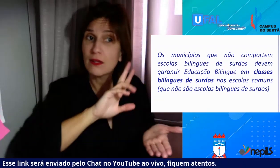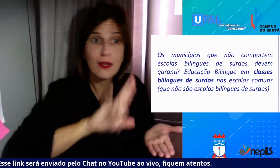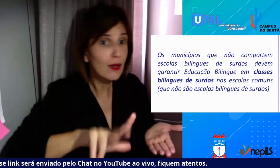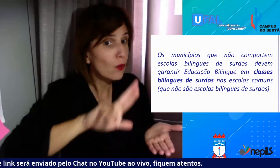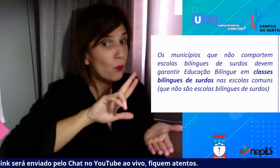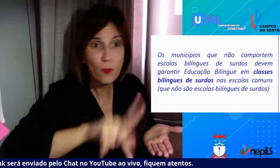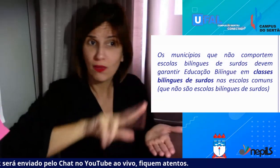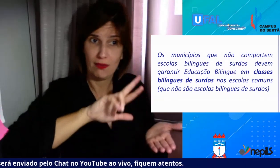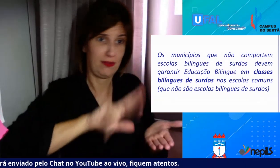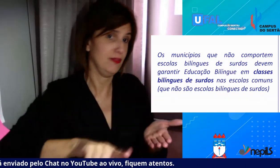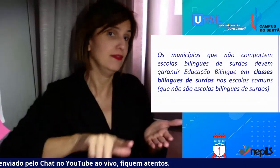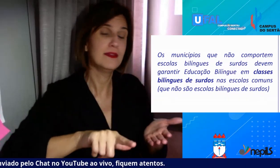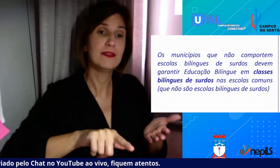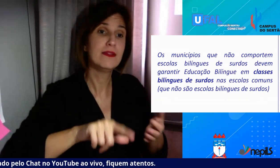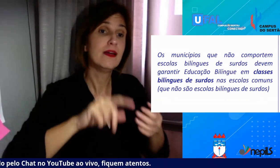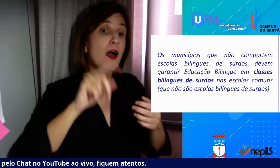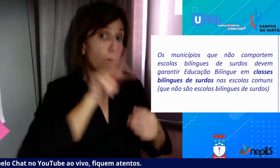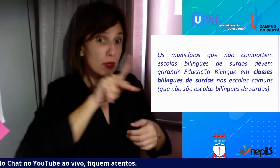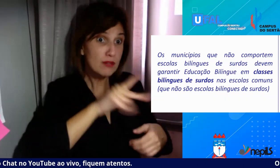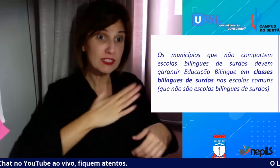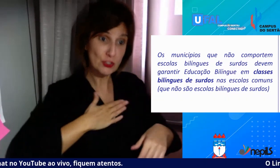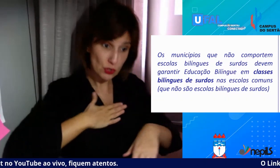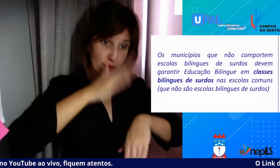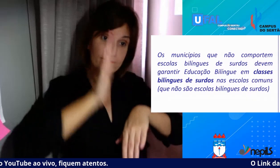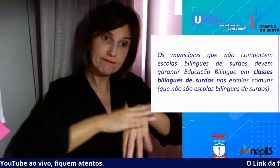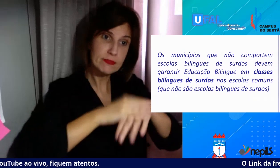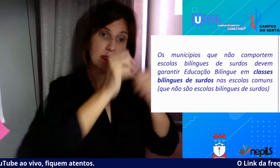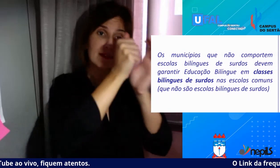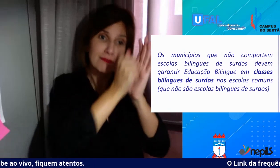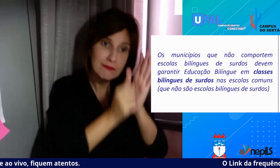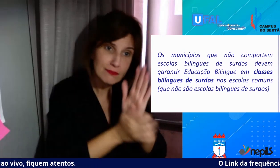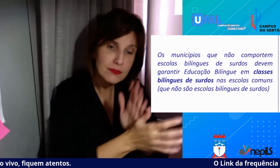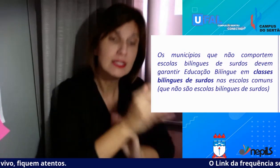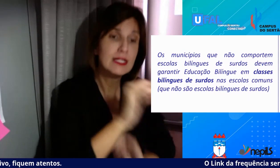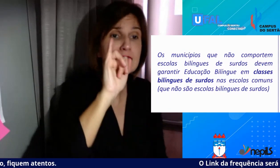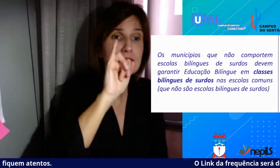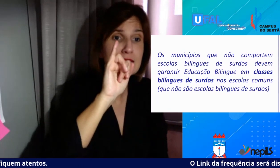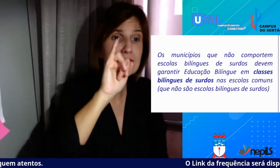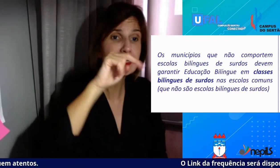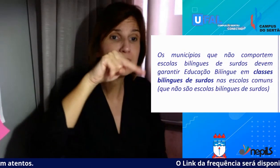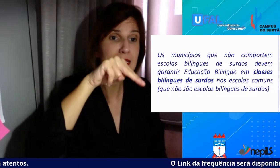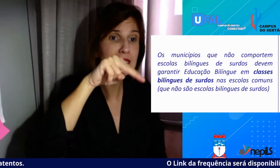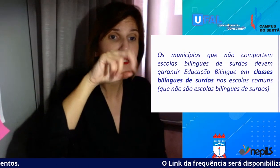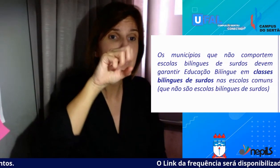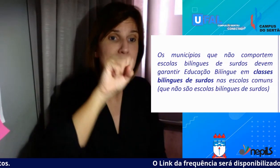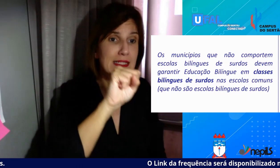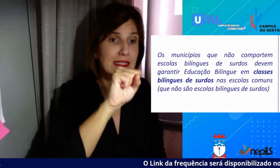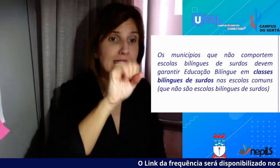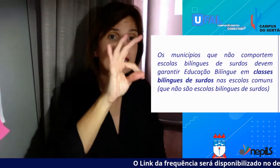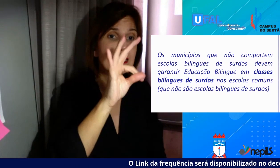vai ter como a língua de instrução, que é a língua de sinais. Então, a professora Crisiane